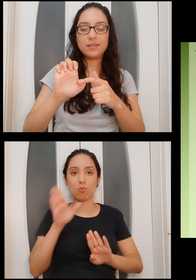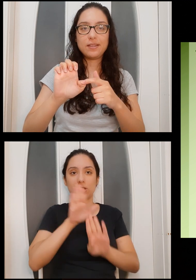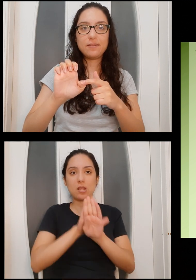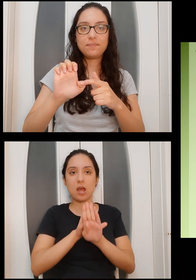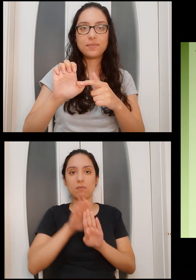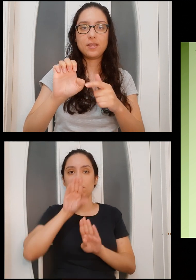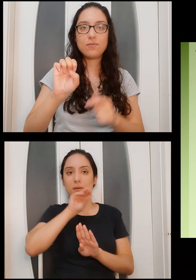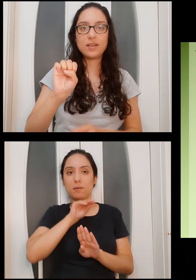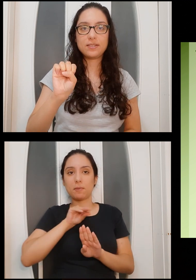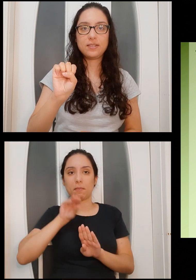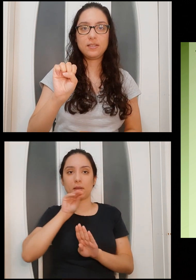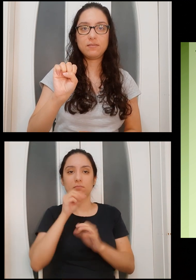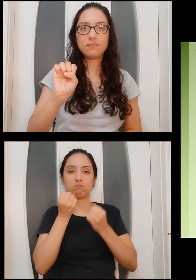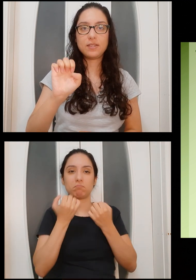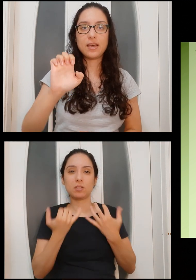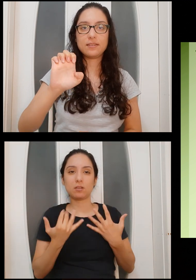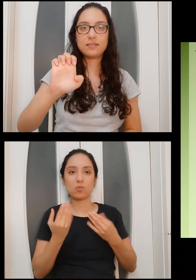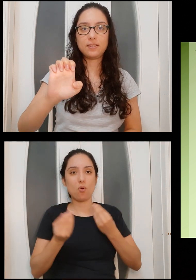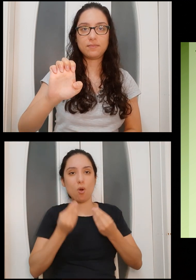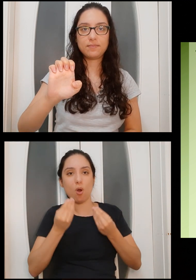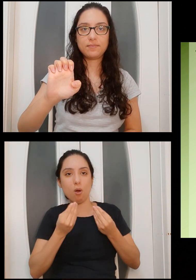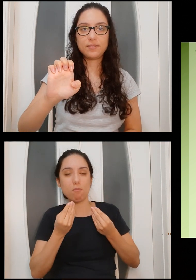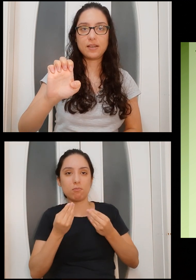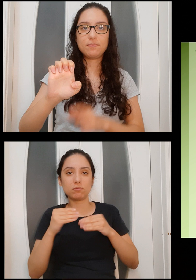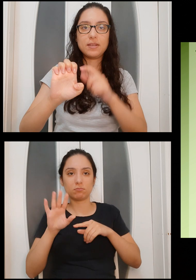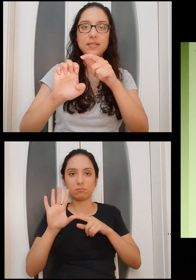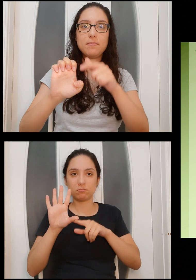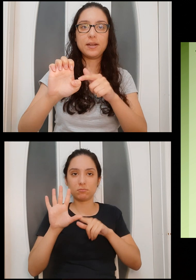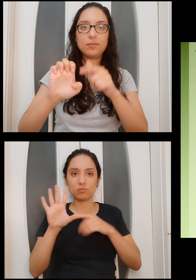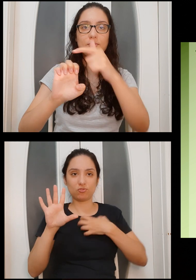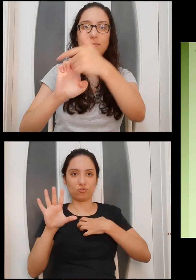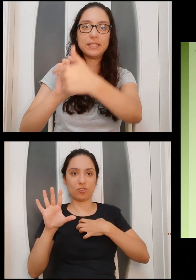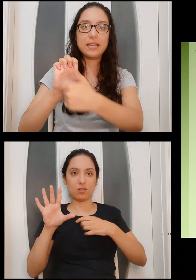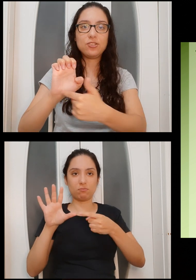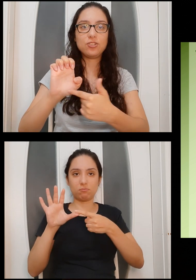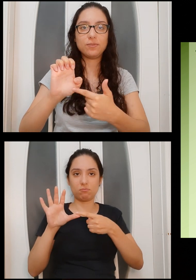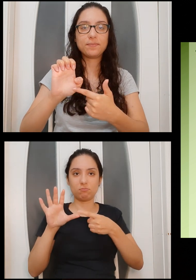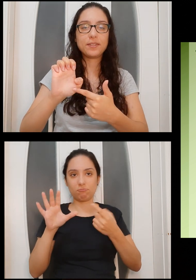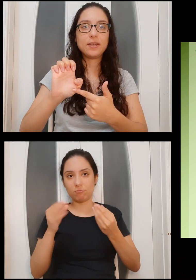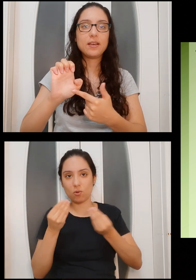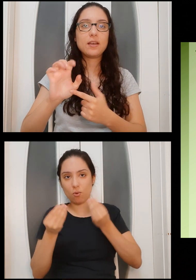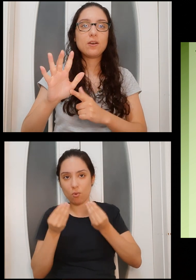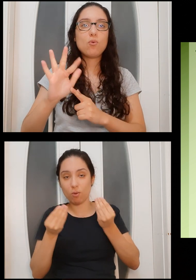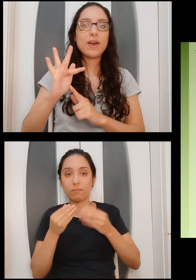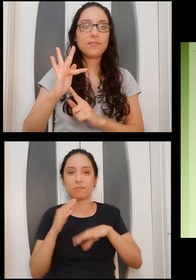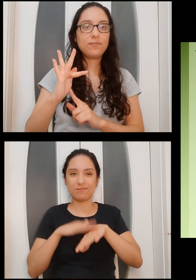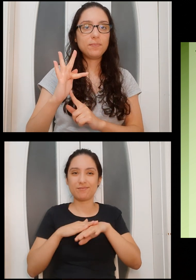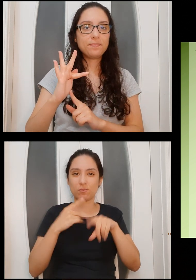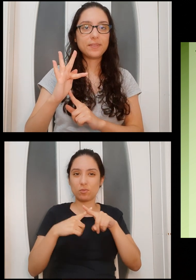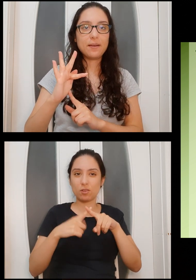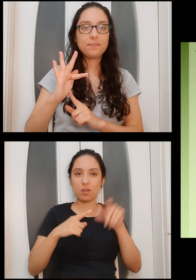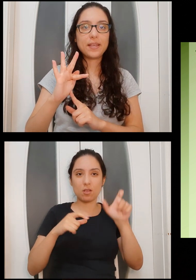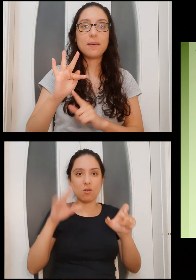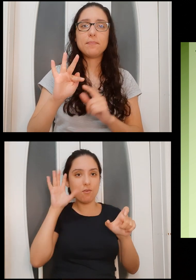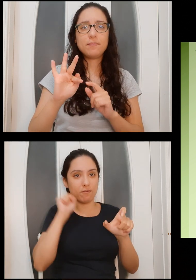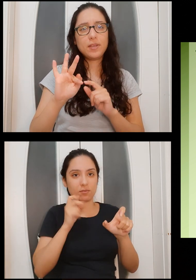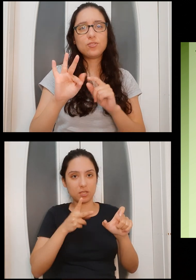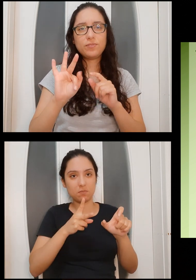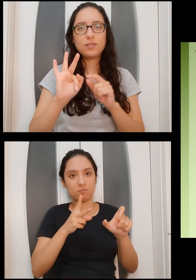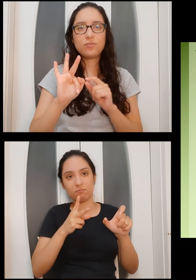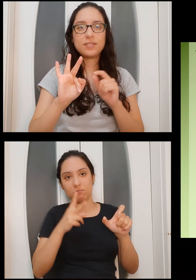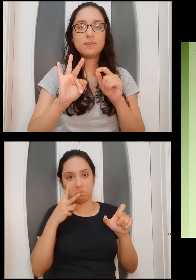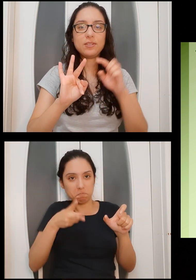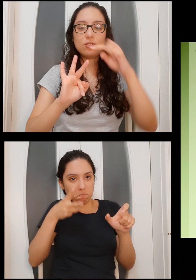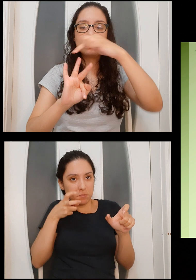em cima, tá? Não é assim, é assim, tá? Mais aberto, é mais retinho. O F, tá? É